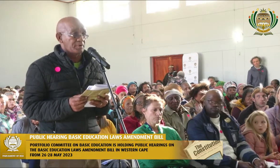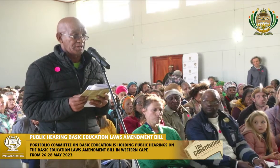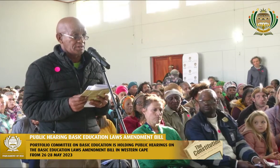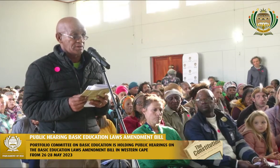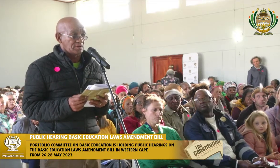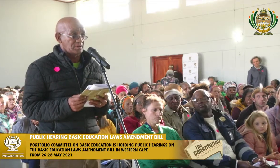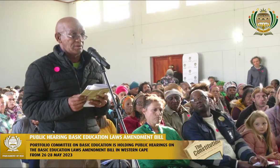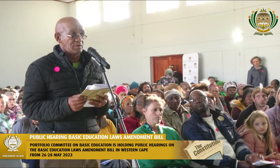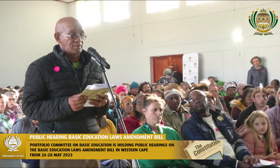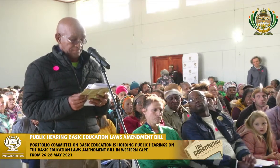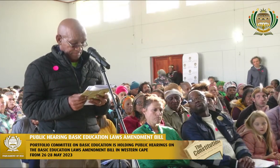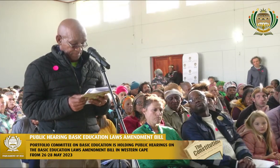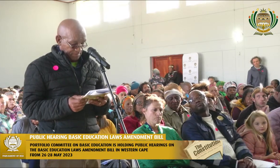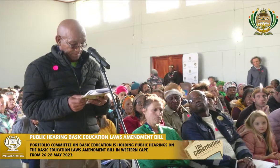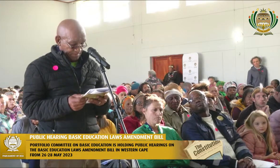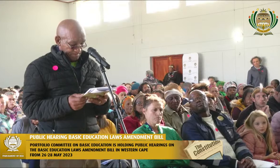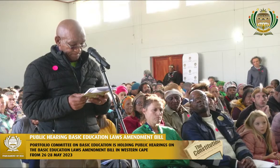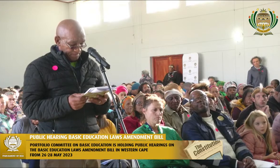nie so breed nie.